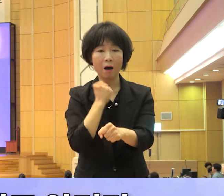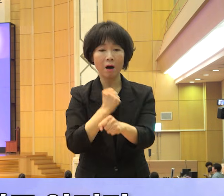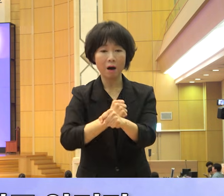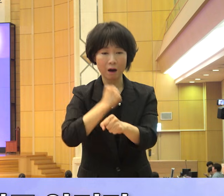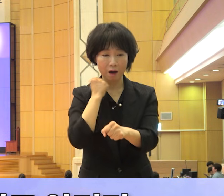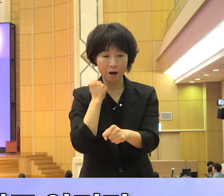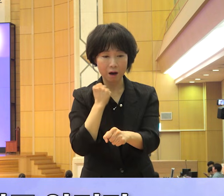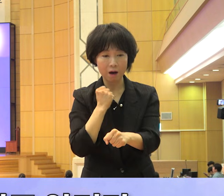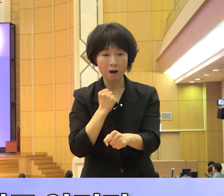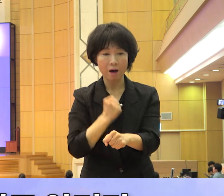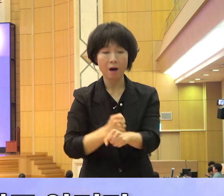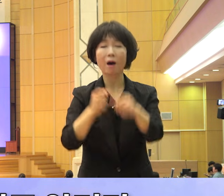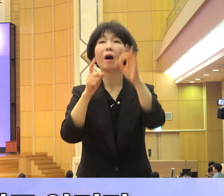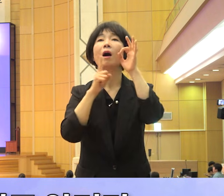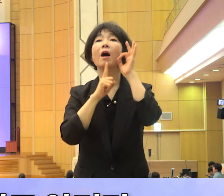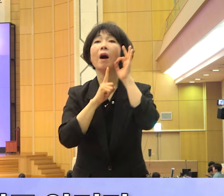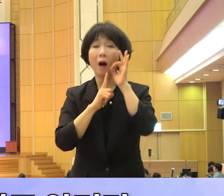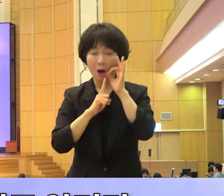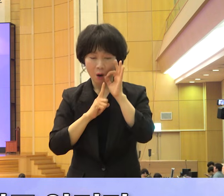사랑합니다.